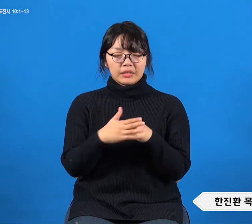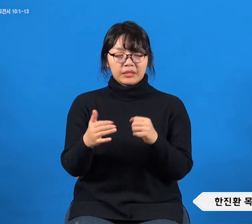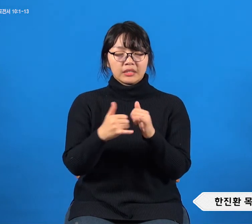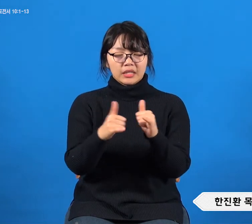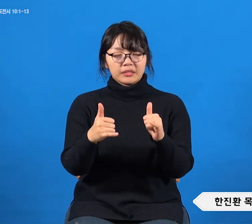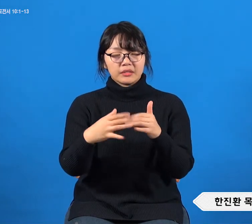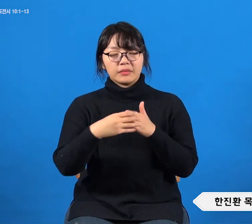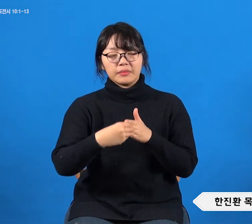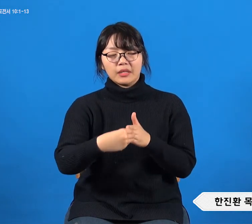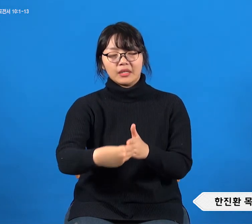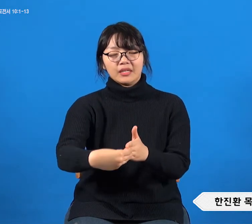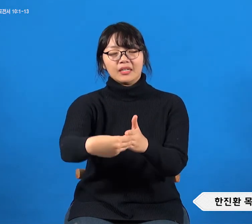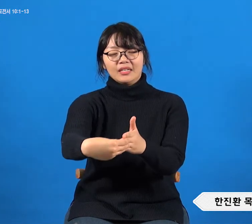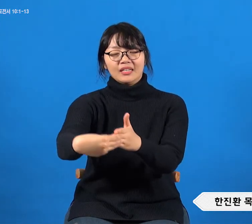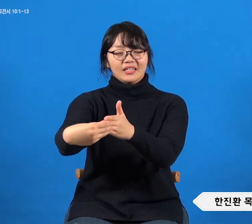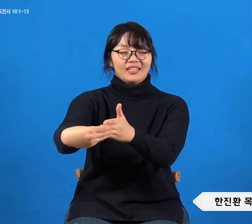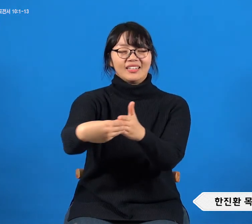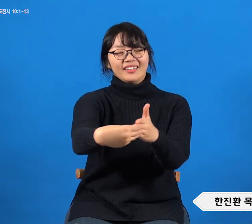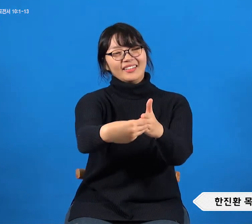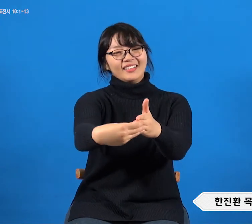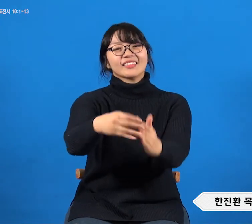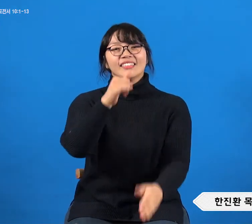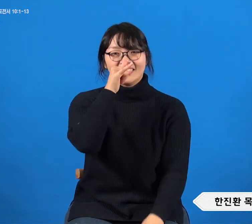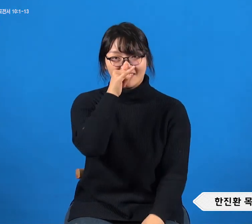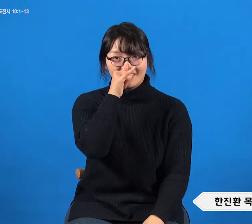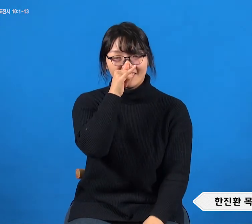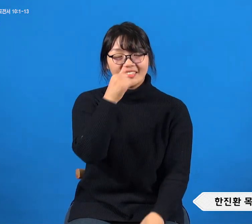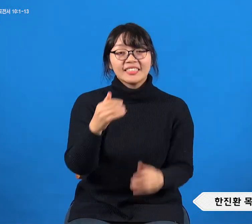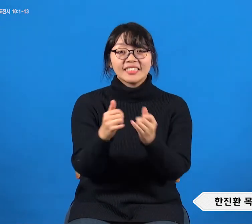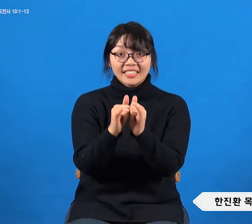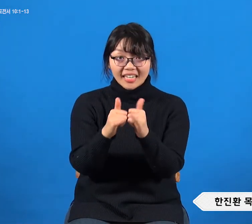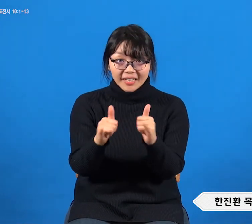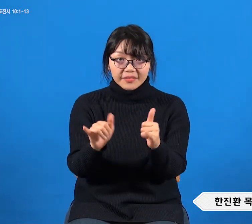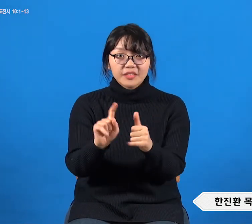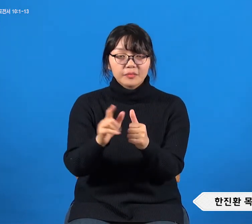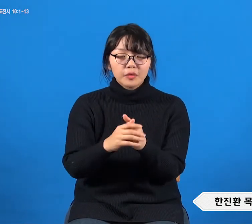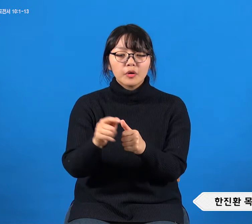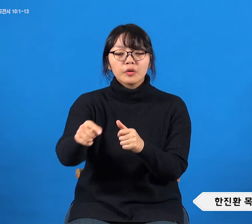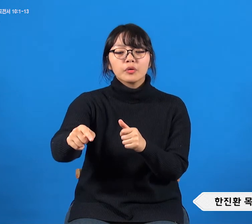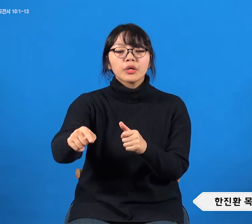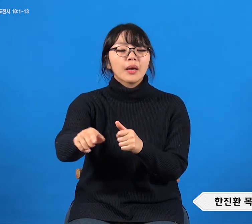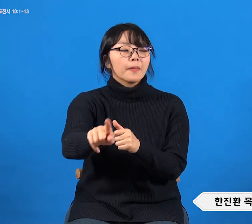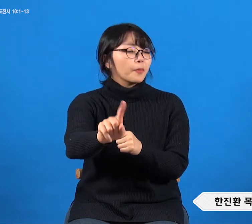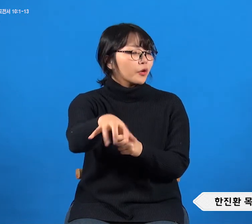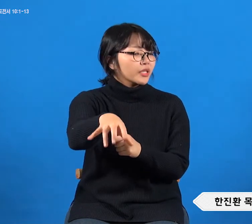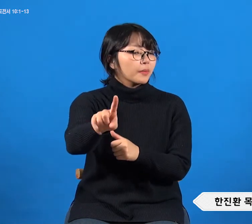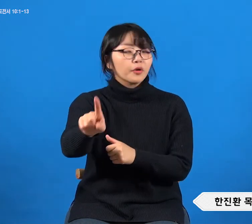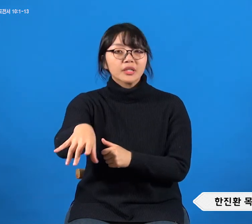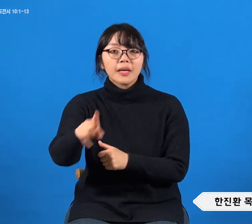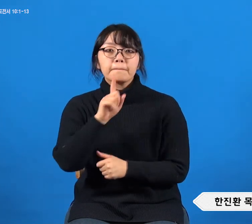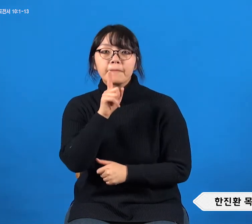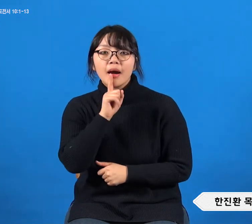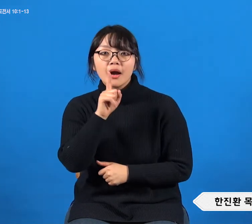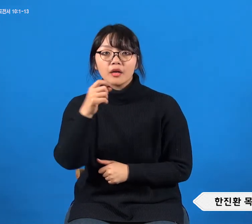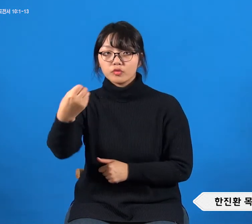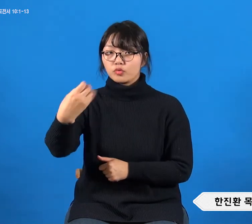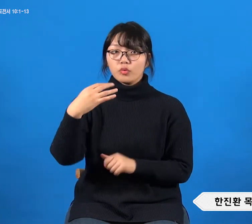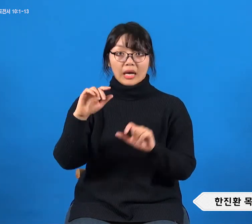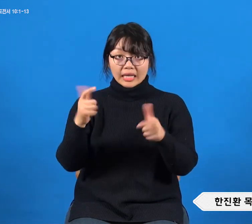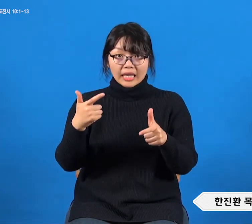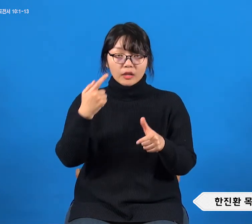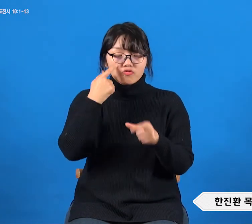인도를 받습니다. 사람들은 저 멀리 10m 전방에 무엇이 있다고 일러주는 것이 아니라